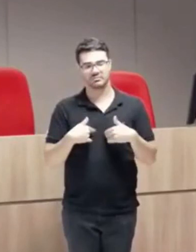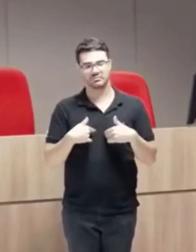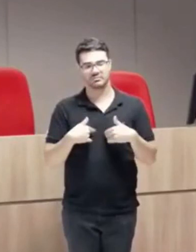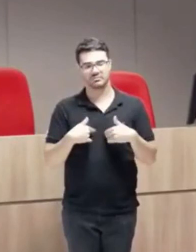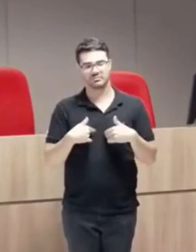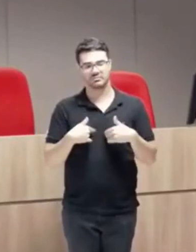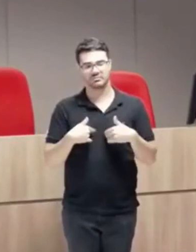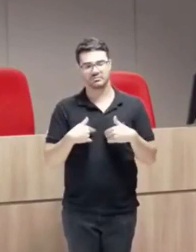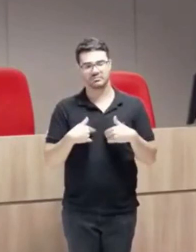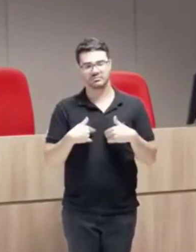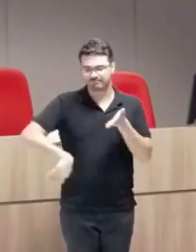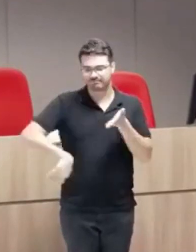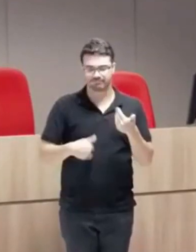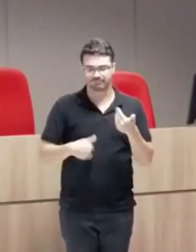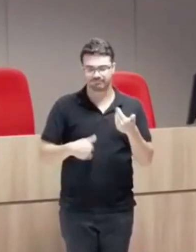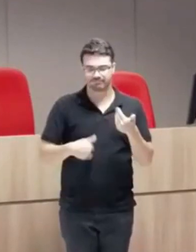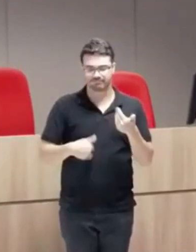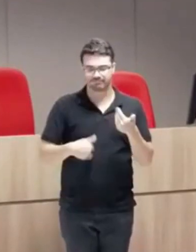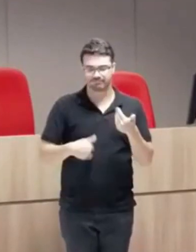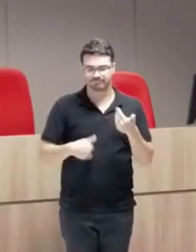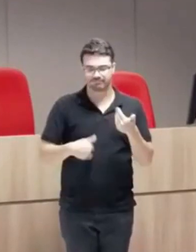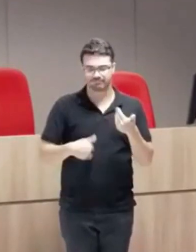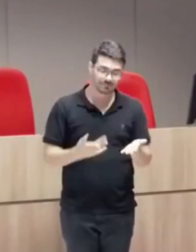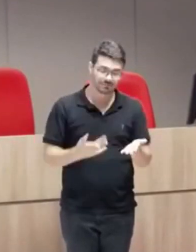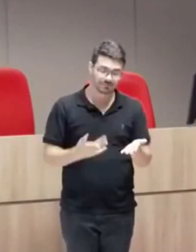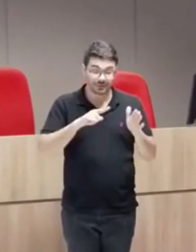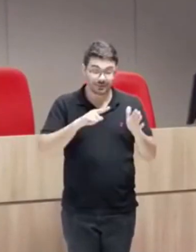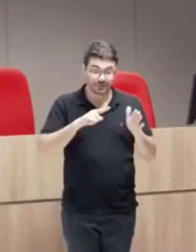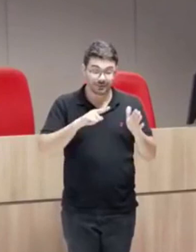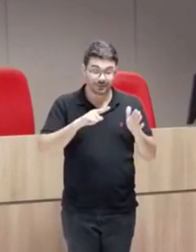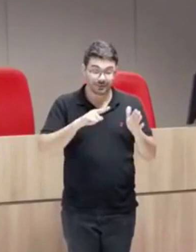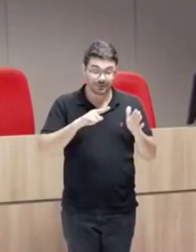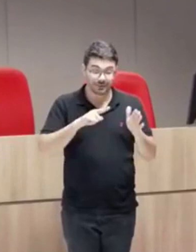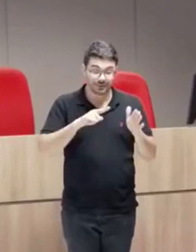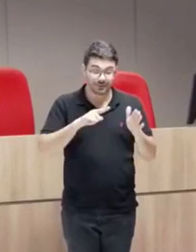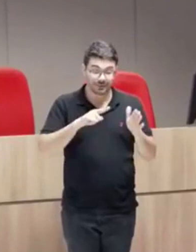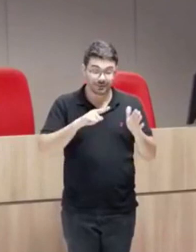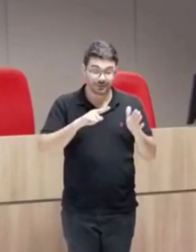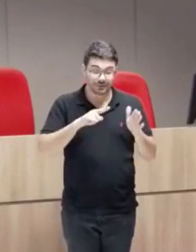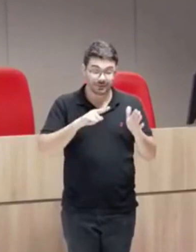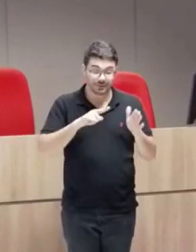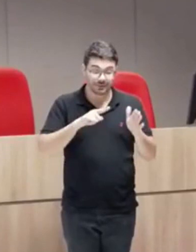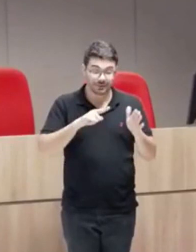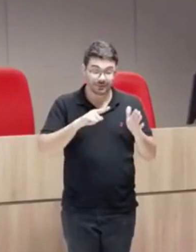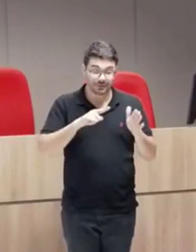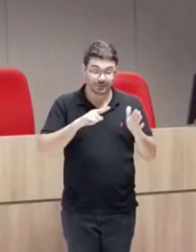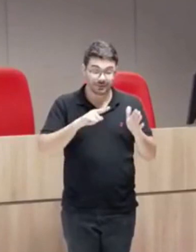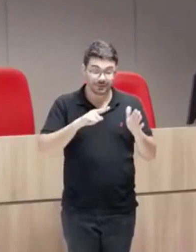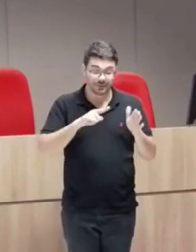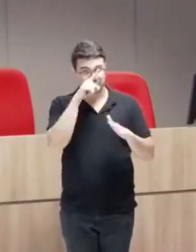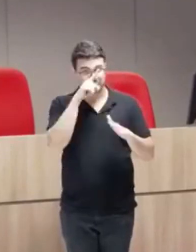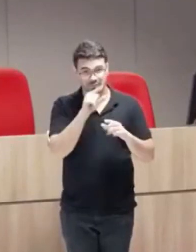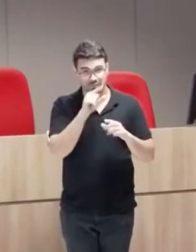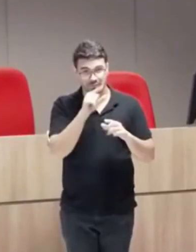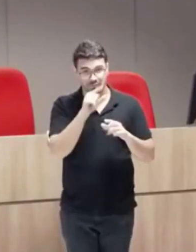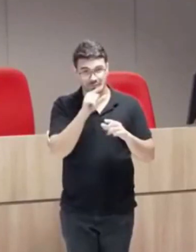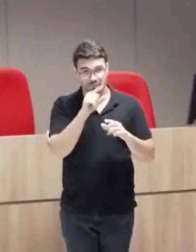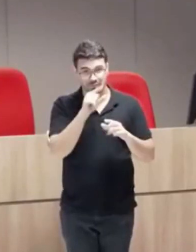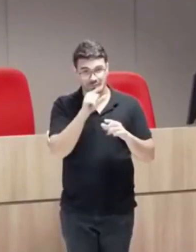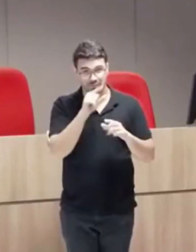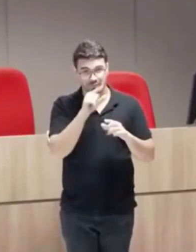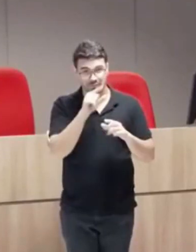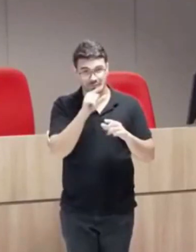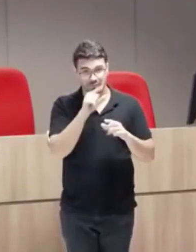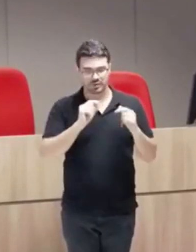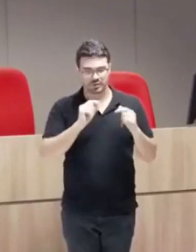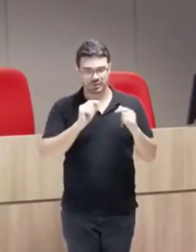negada. Mas o mecanismo sofreu um profundo ataque e ainda sofre uma ameaça. Ainda sofre uma ameaça. Nós levamos